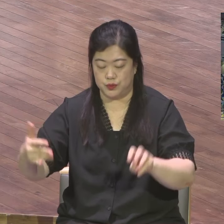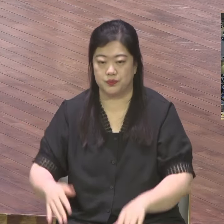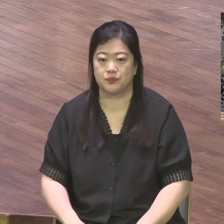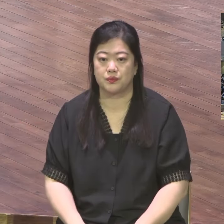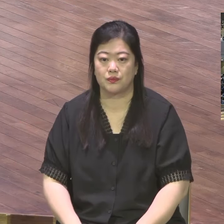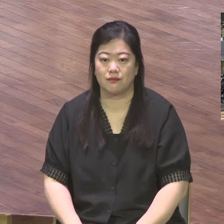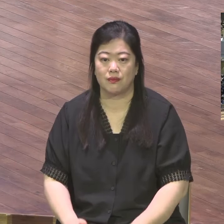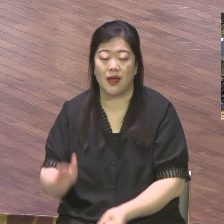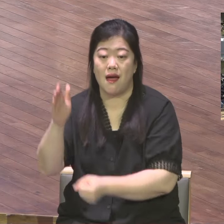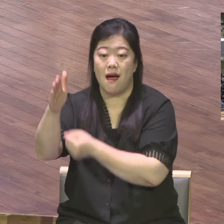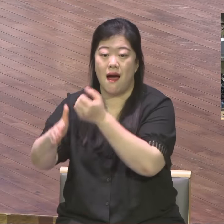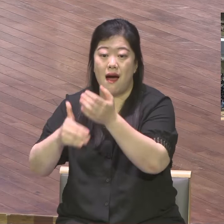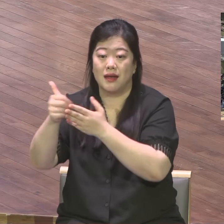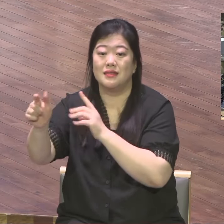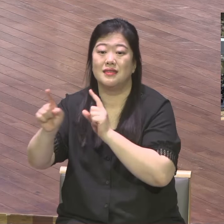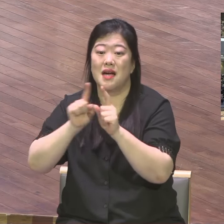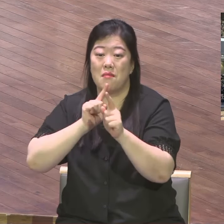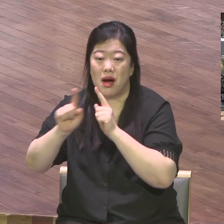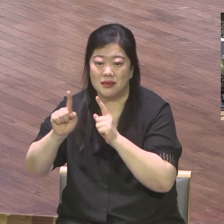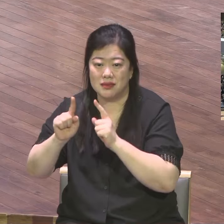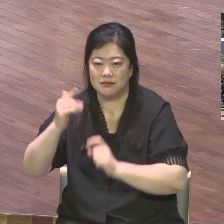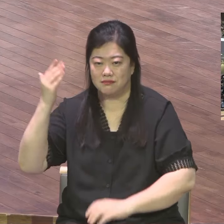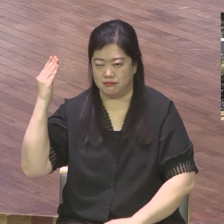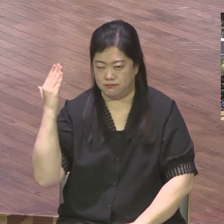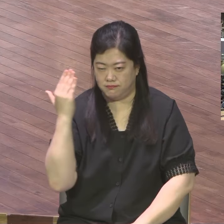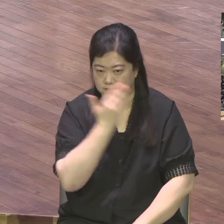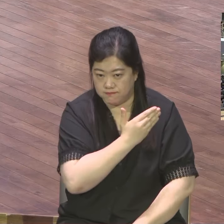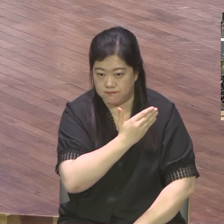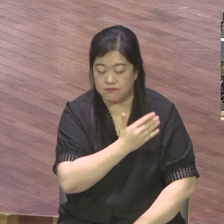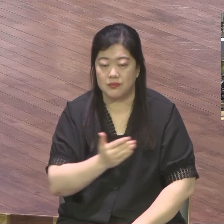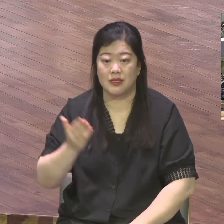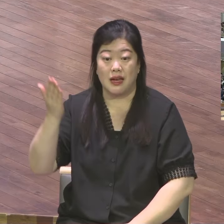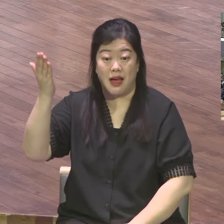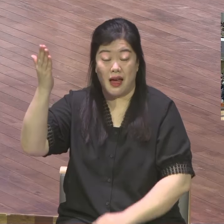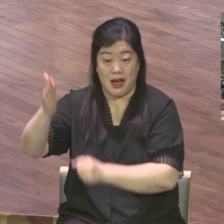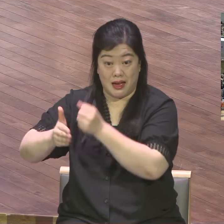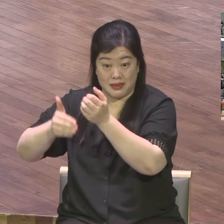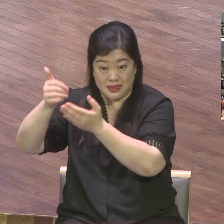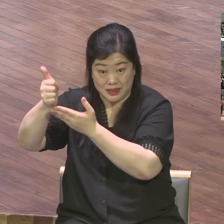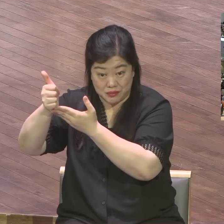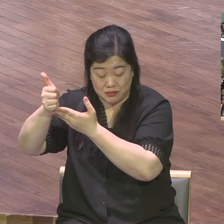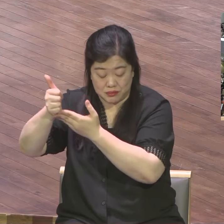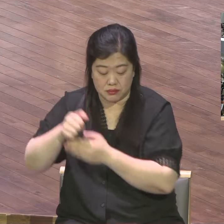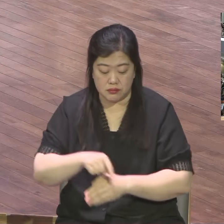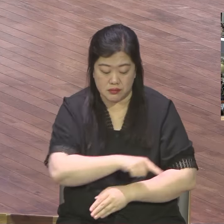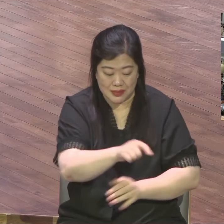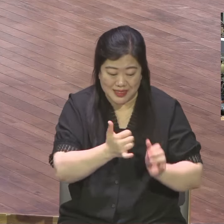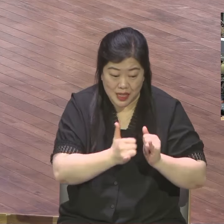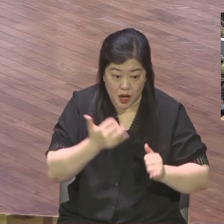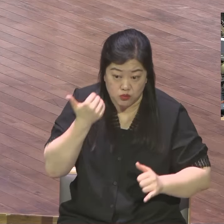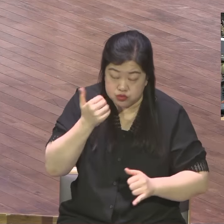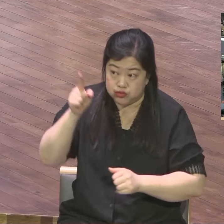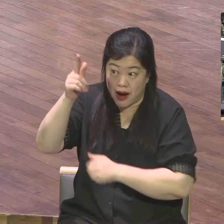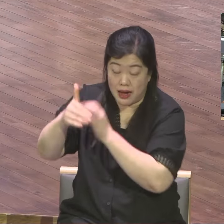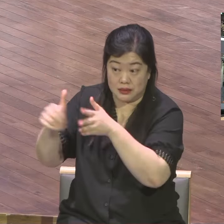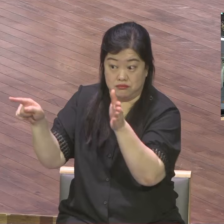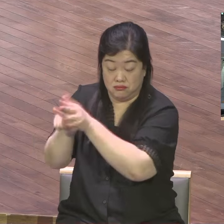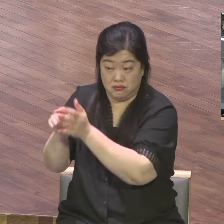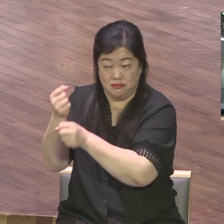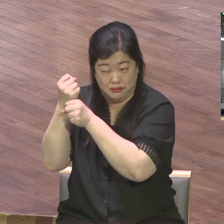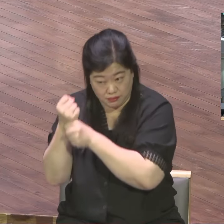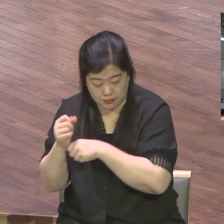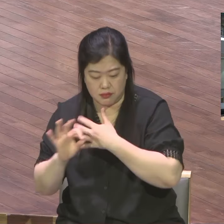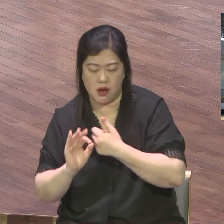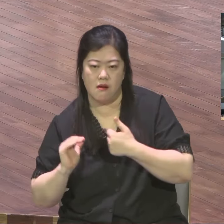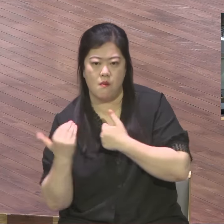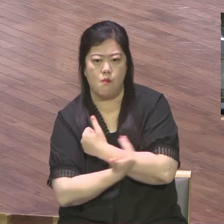하나님의 말씀은 다 순전하며 하나님은 그를 의지하는 자의 방패시니라.